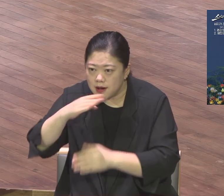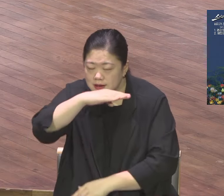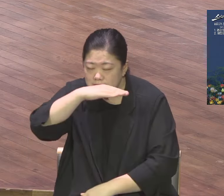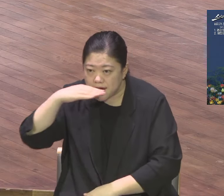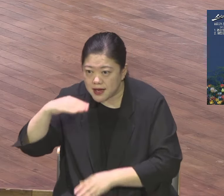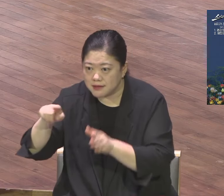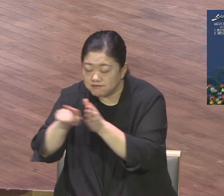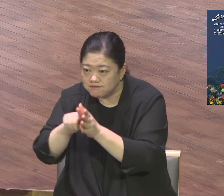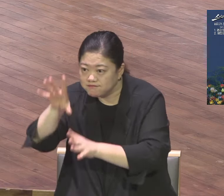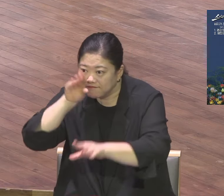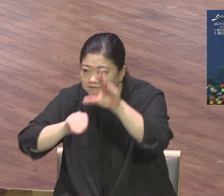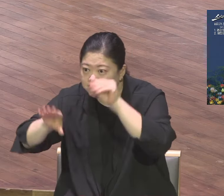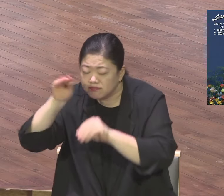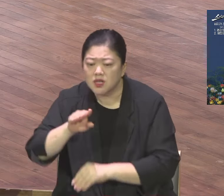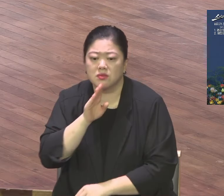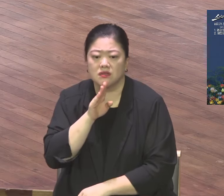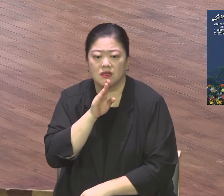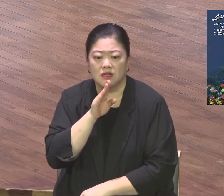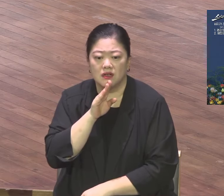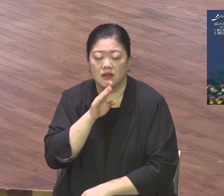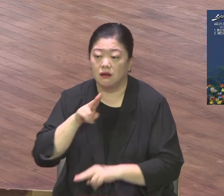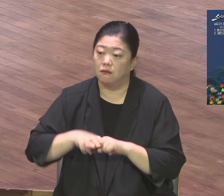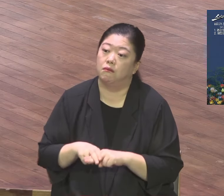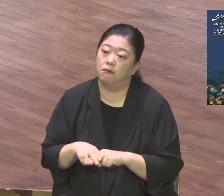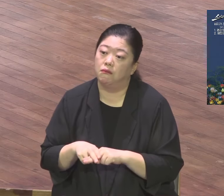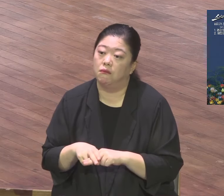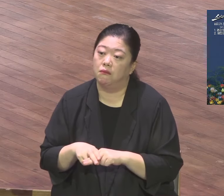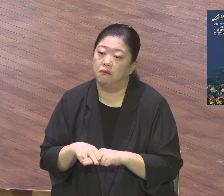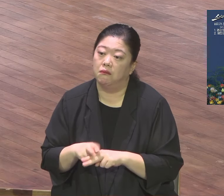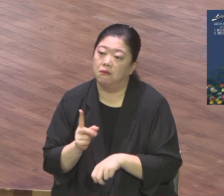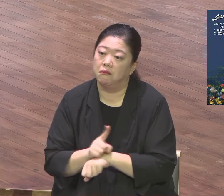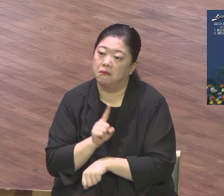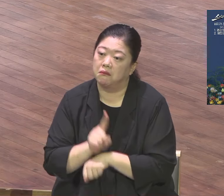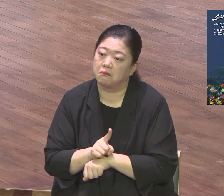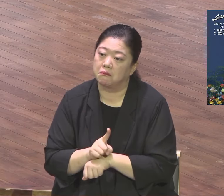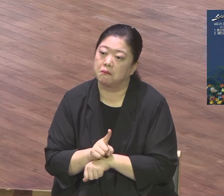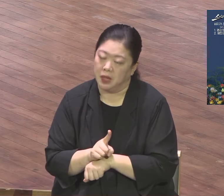믿으면 안 자라잖아요. 여기 완전 각인 뿌리 체질되도록, 습관화 되도록.